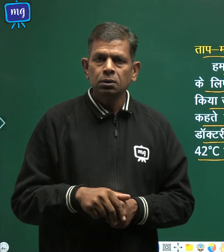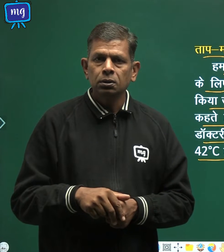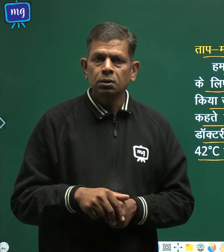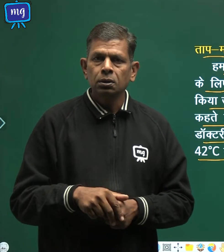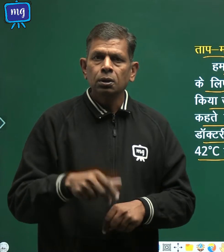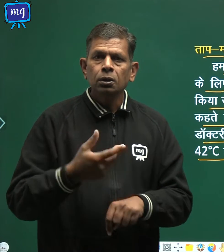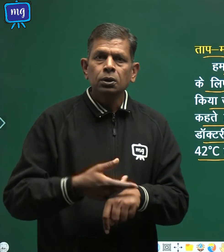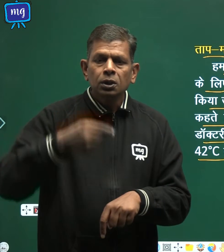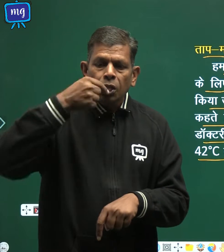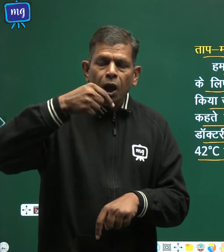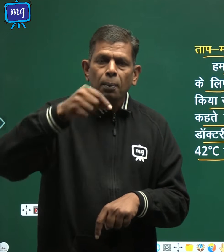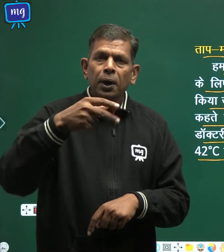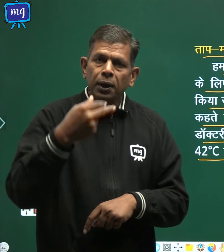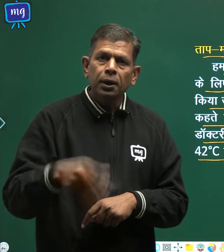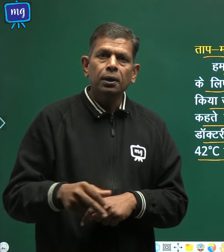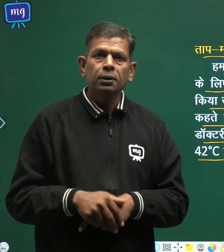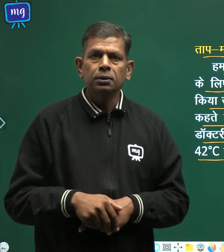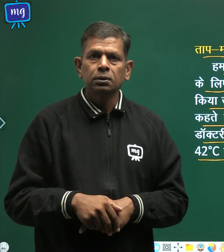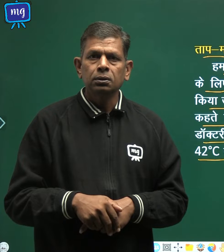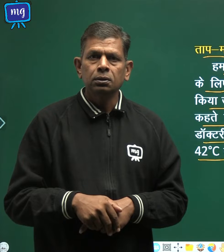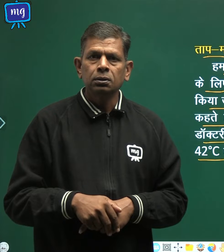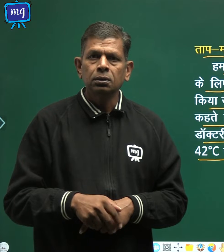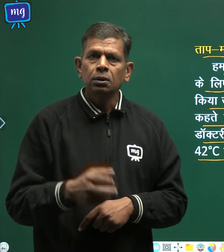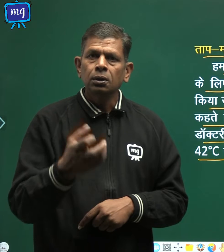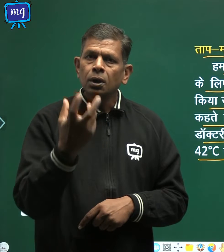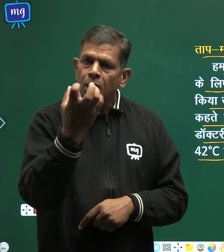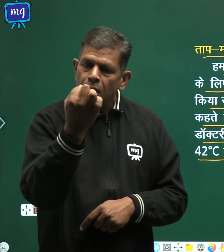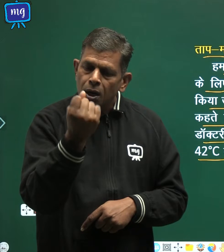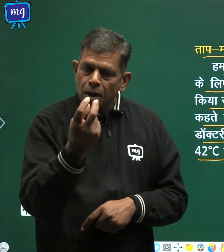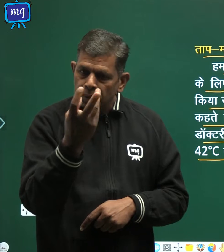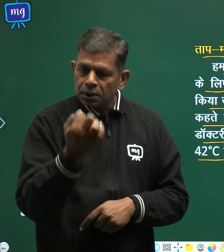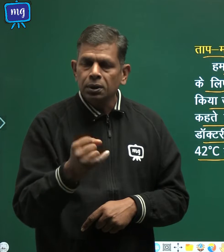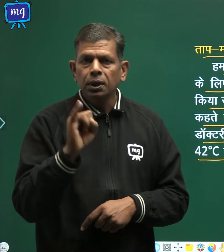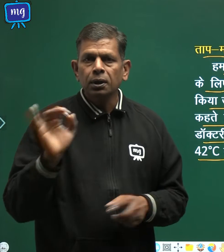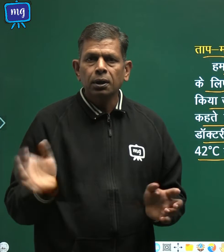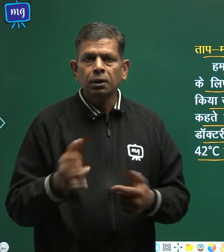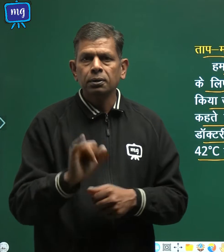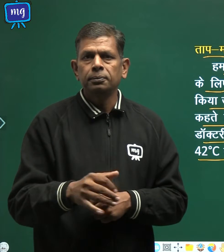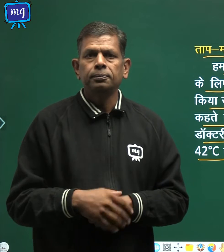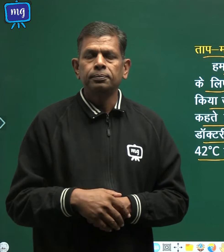ताप ही माप सकते हैं।